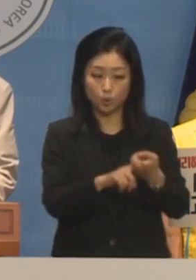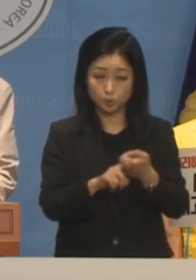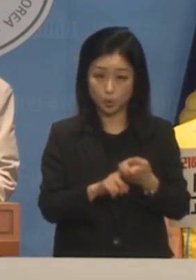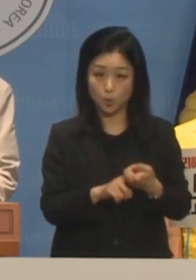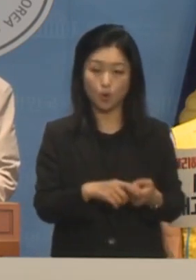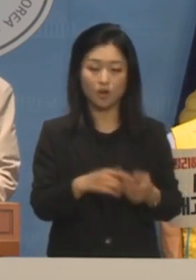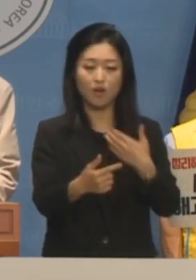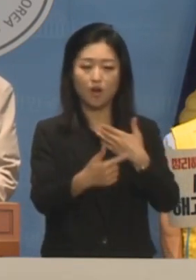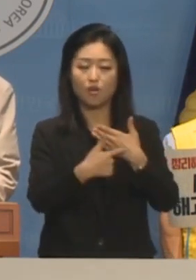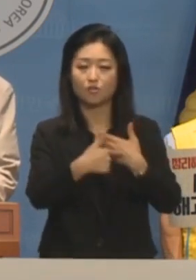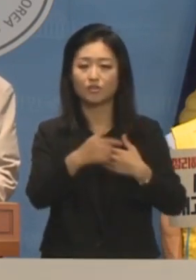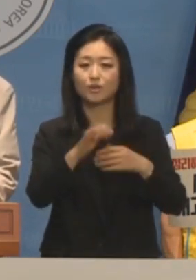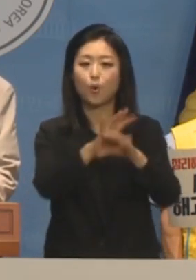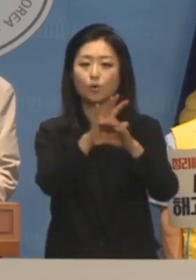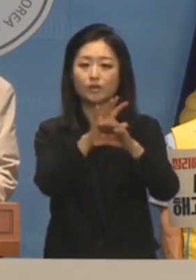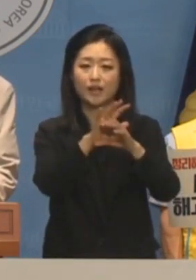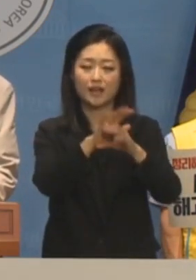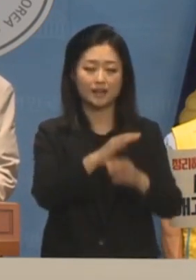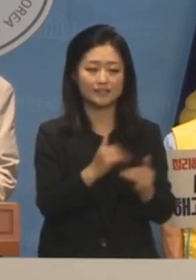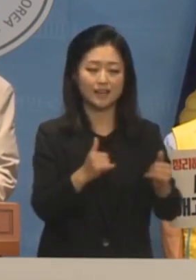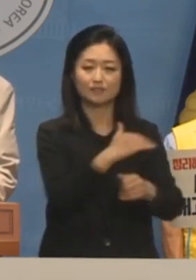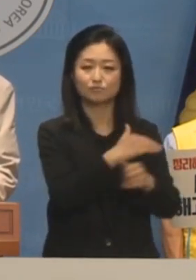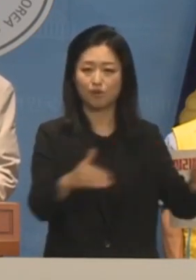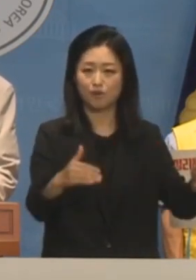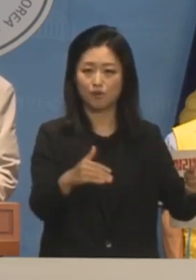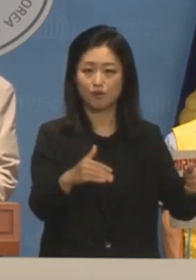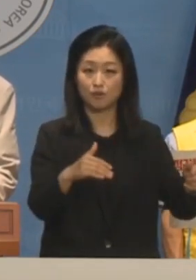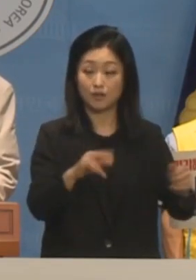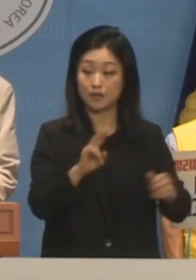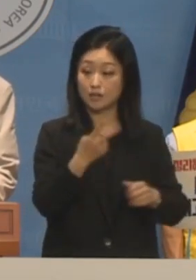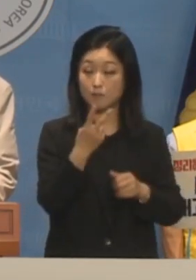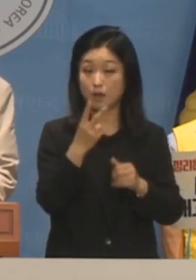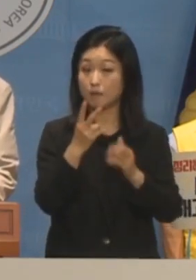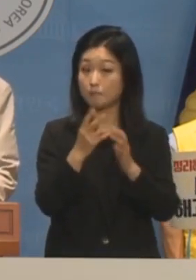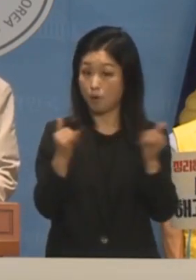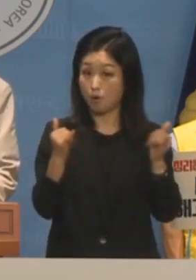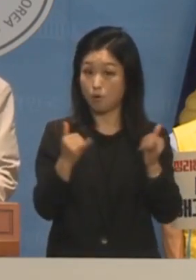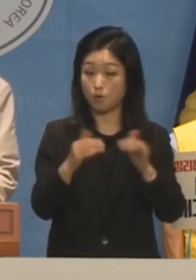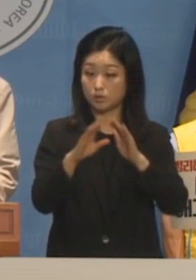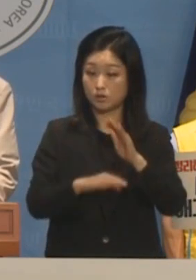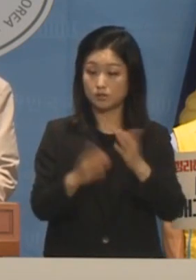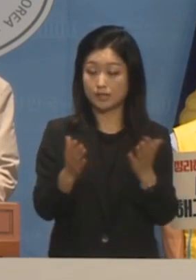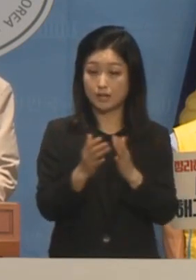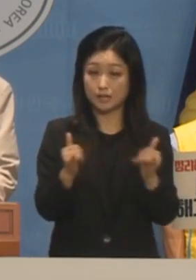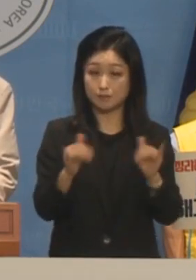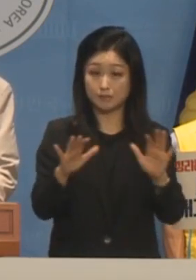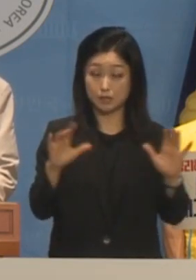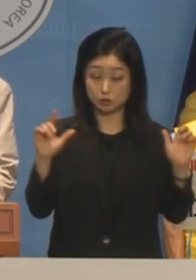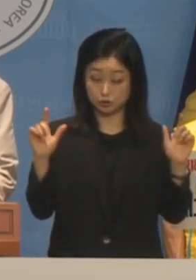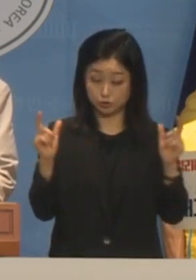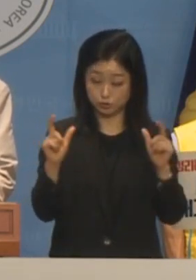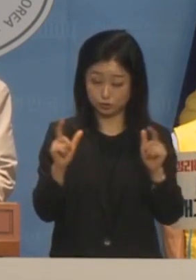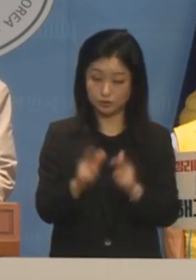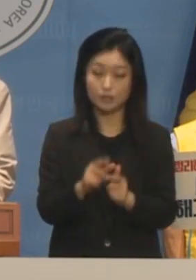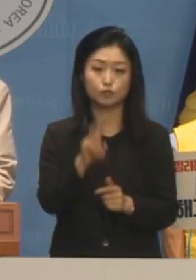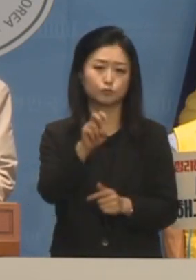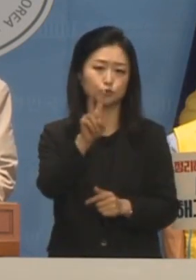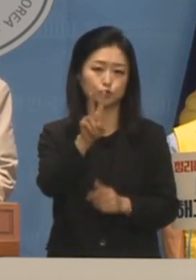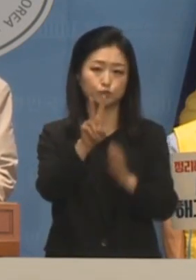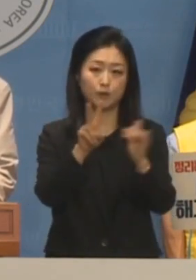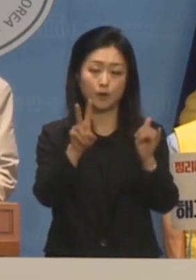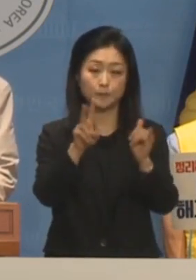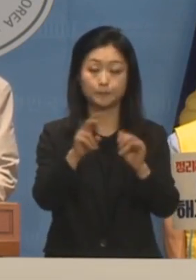위주로 정리해고를 감행하고 한때 200명에 달했던 정규직 노동자는 이제 22명만 남아 있습니다.